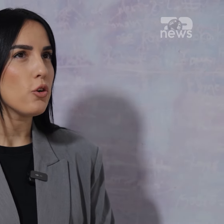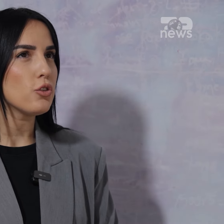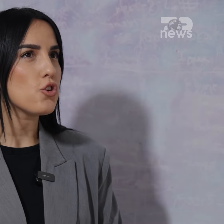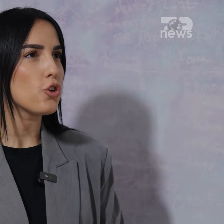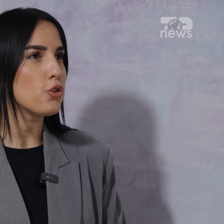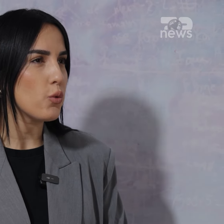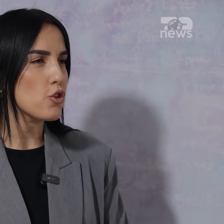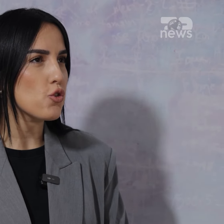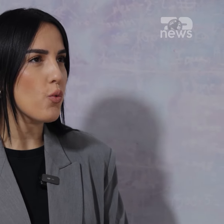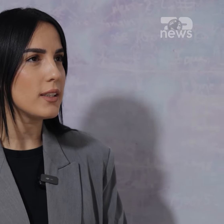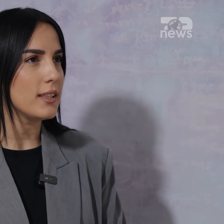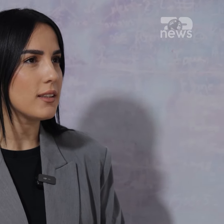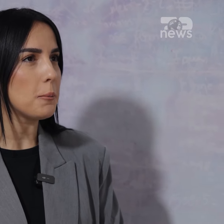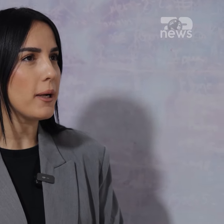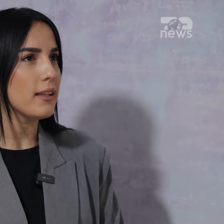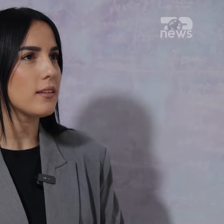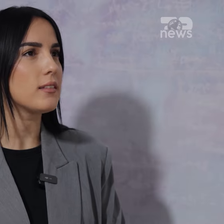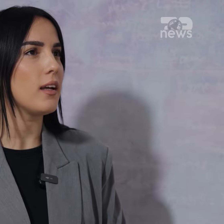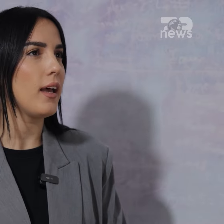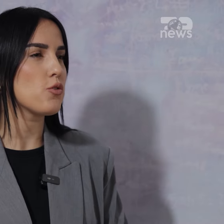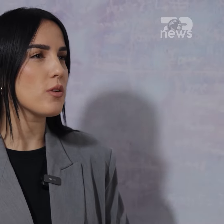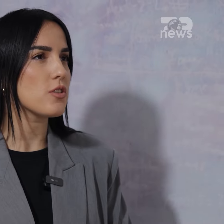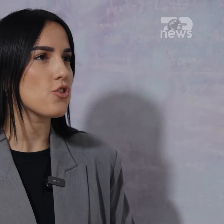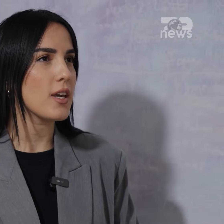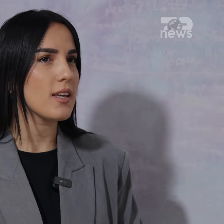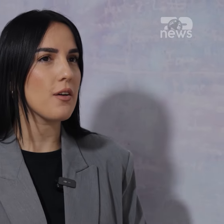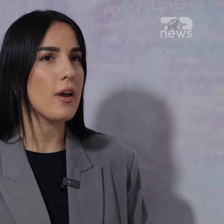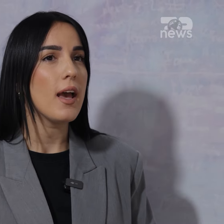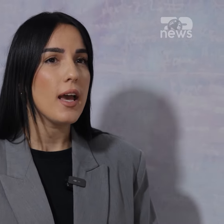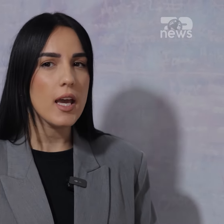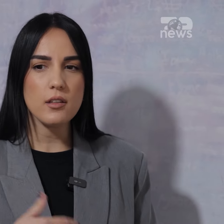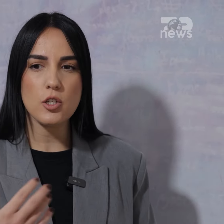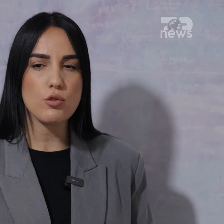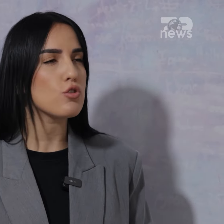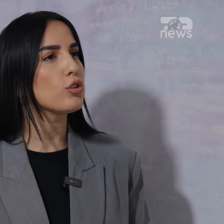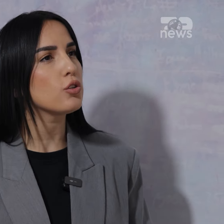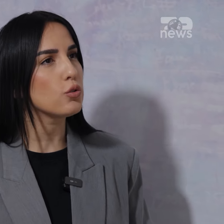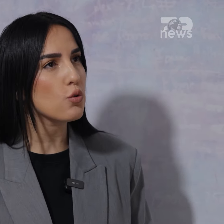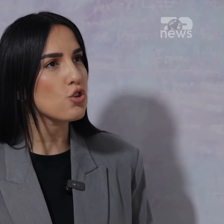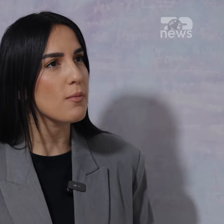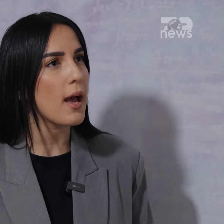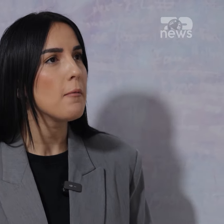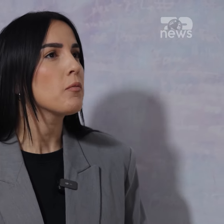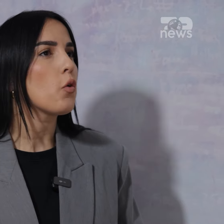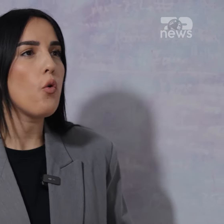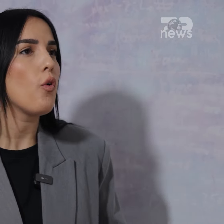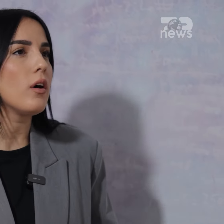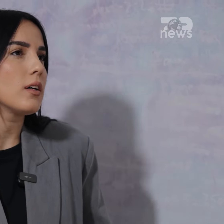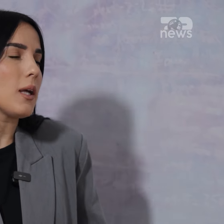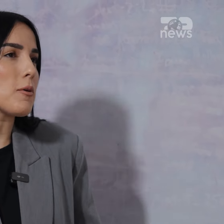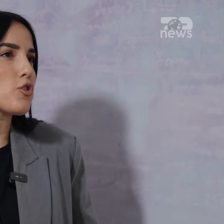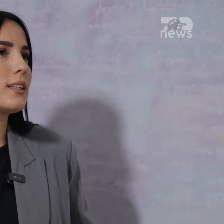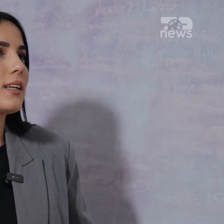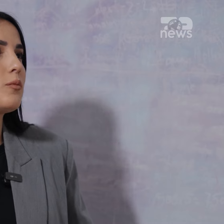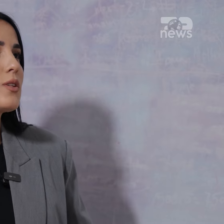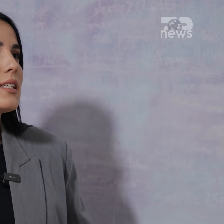mendoni që do duhen shtuar interpretët e gjuhës së shenjave edhe në institucionet të ndryshme ku këta personat kanë mundësinë